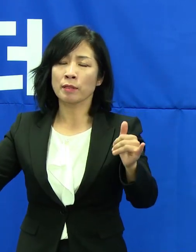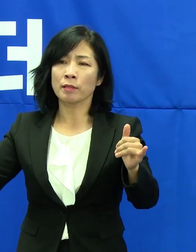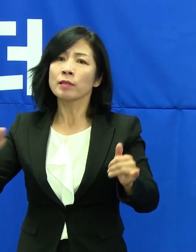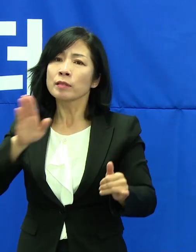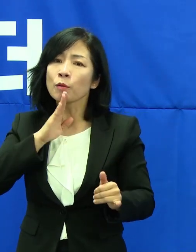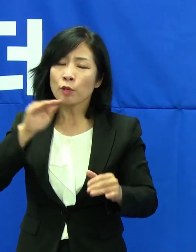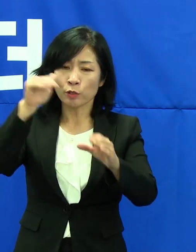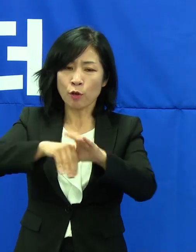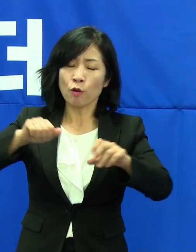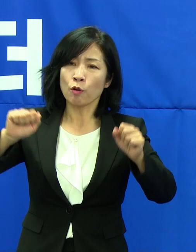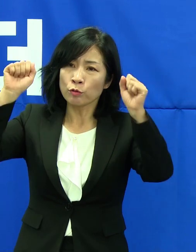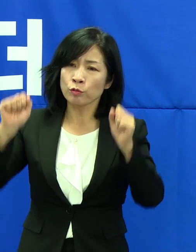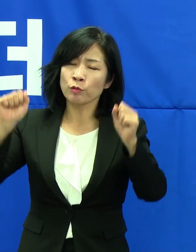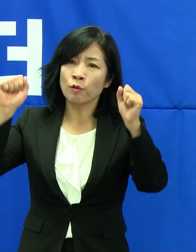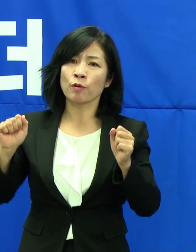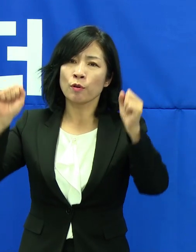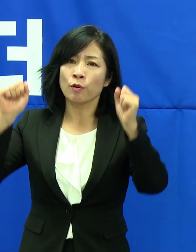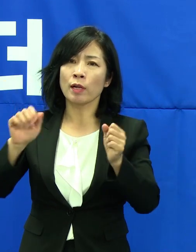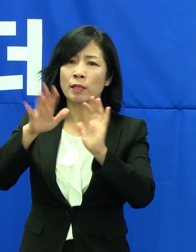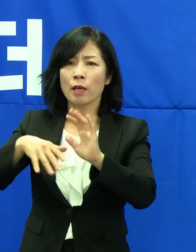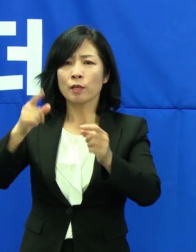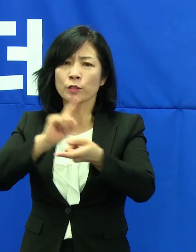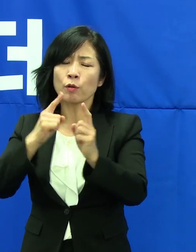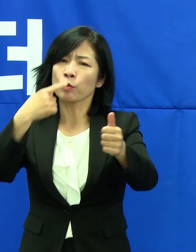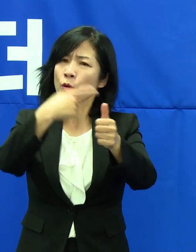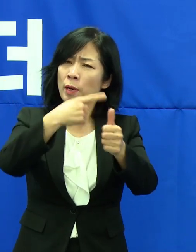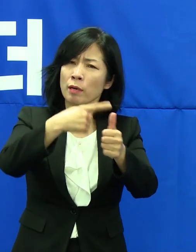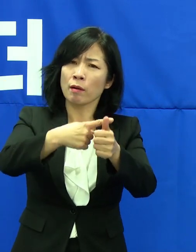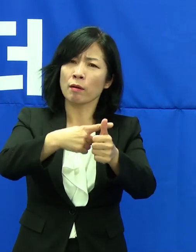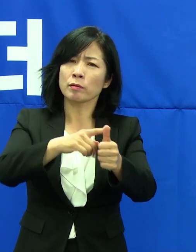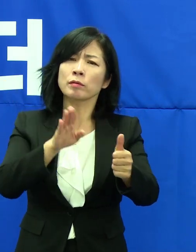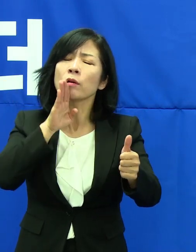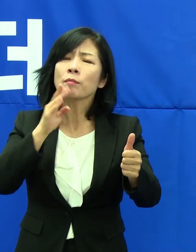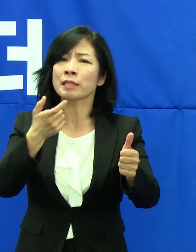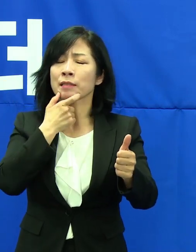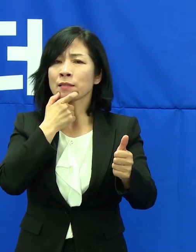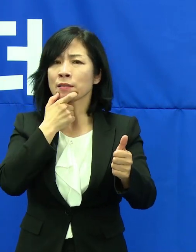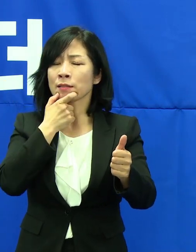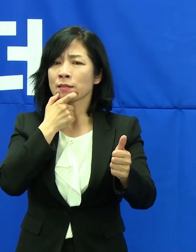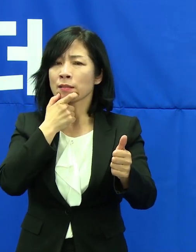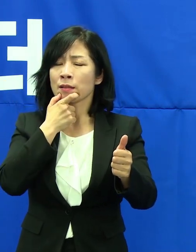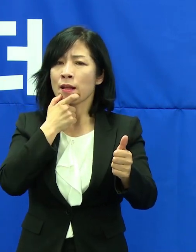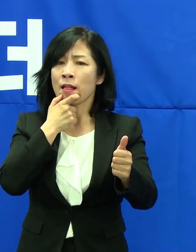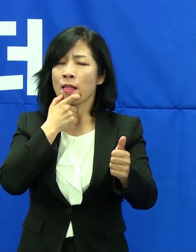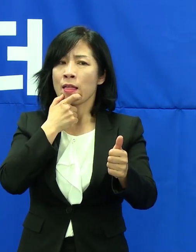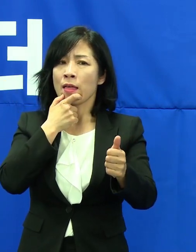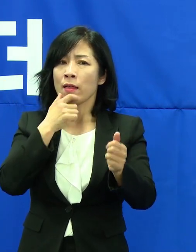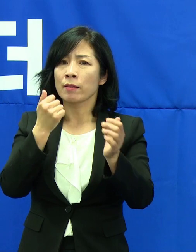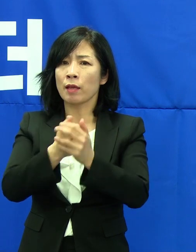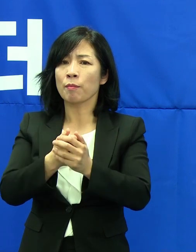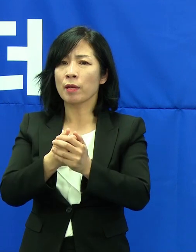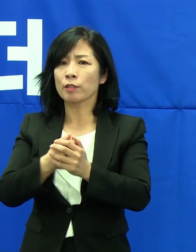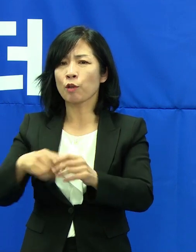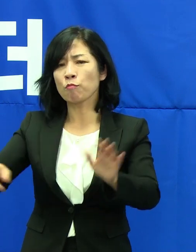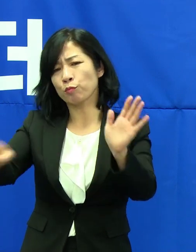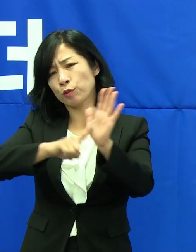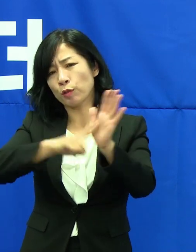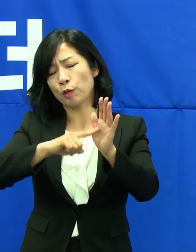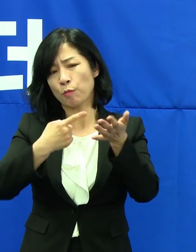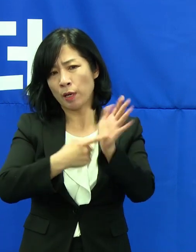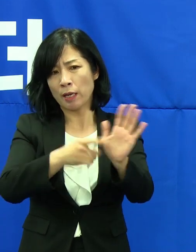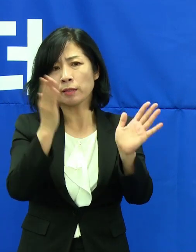정말 선거운동을 하는데 이렇게 험담하는 선거운동 참 싫어하십니다. 해서 네거티브 하지 않고 제가